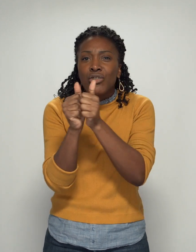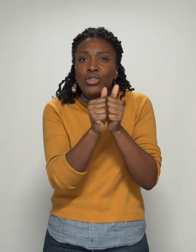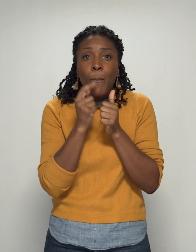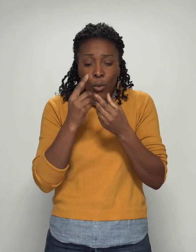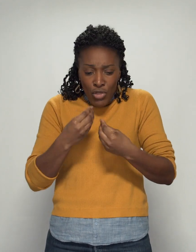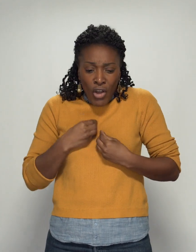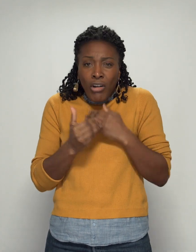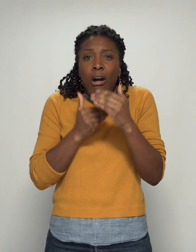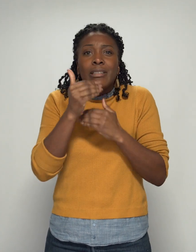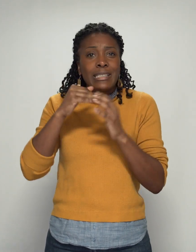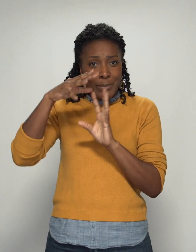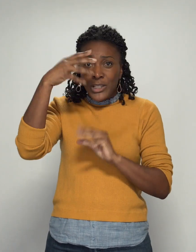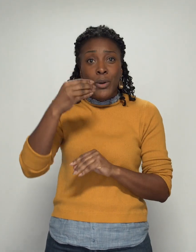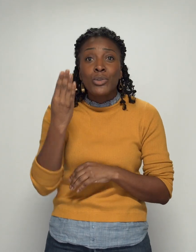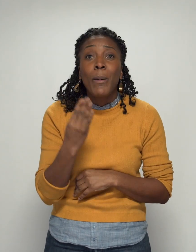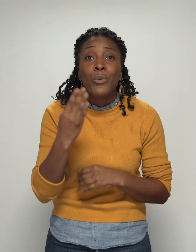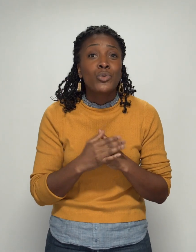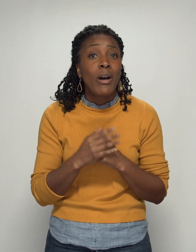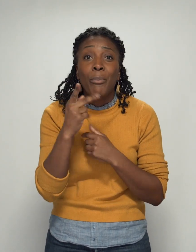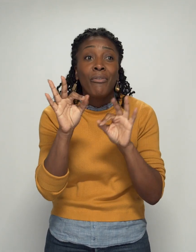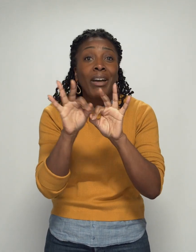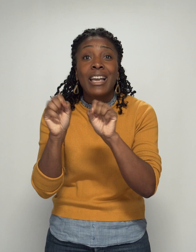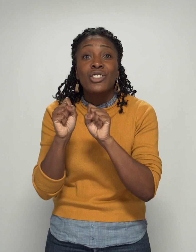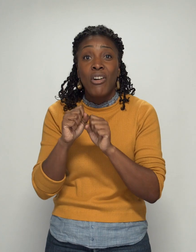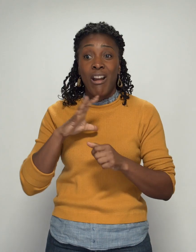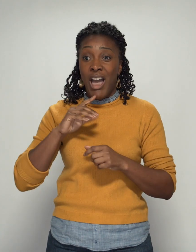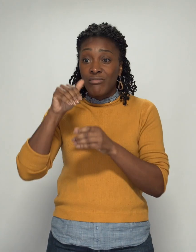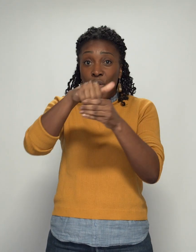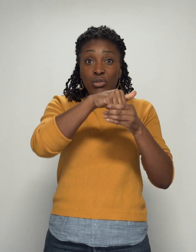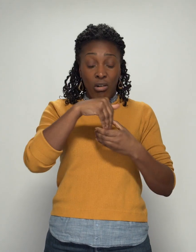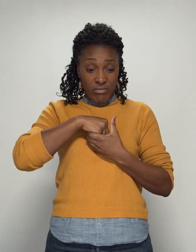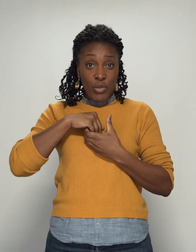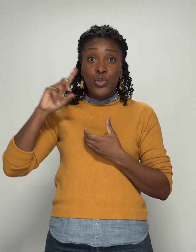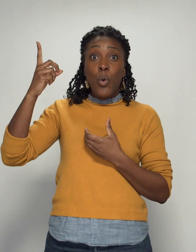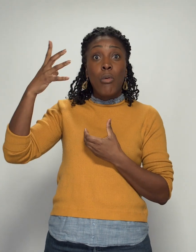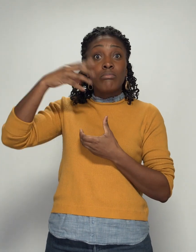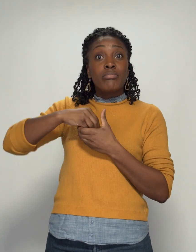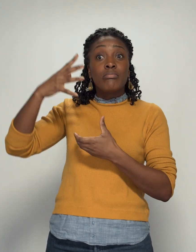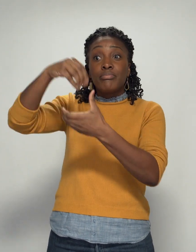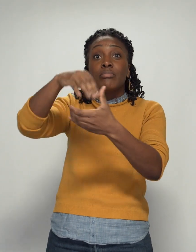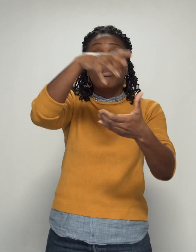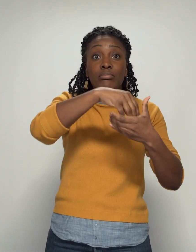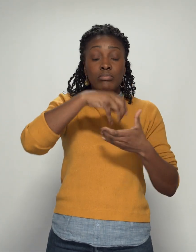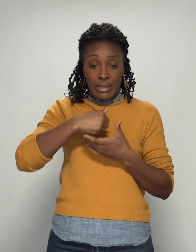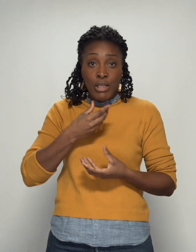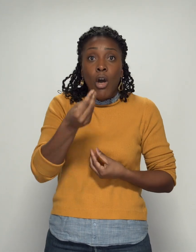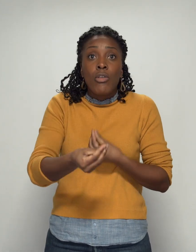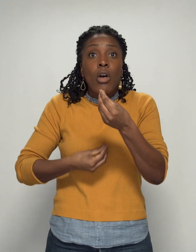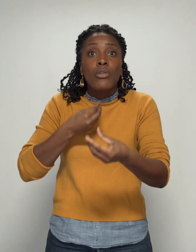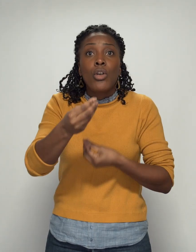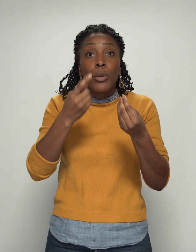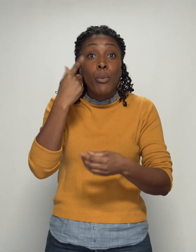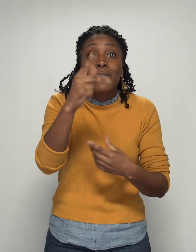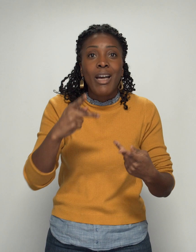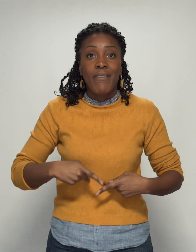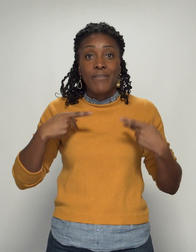tes sœurs pour grandir spirituellement. Tes frères et tes sœurs ont reçu des choses extraordinaires qu'ils doivent et qu'ils peuvent communiquer